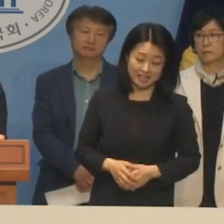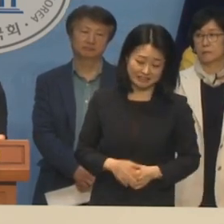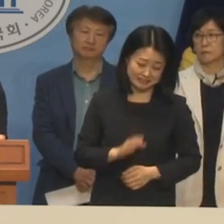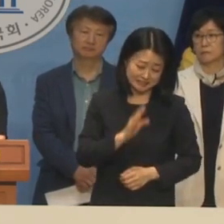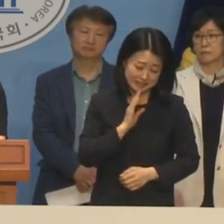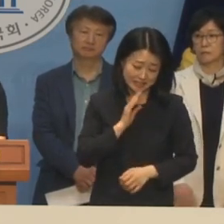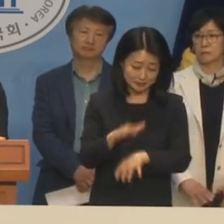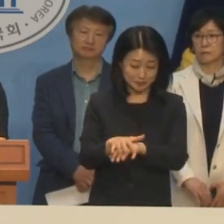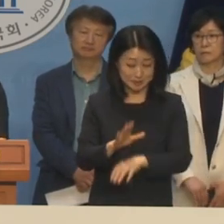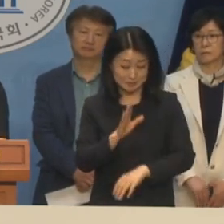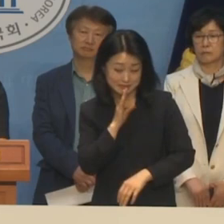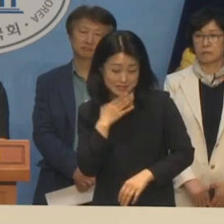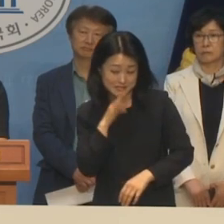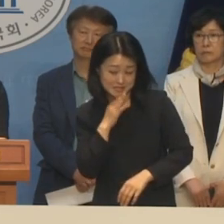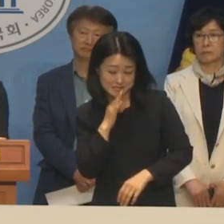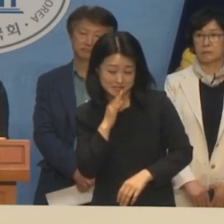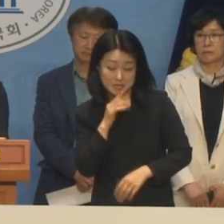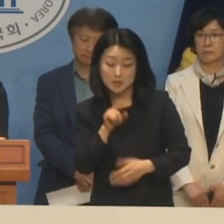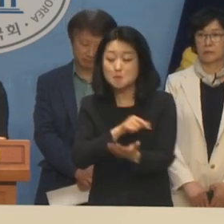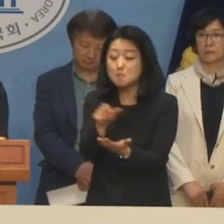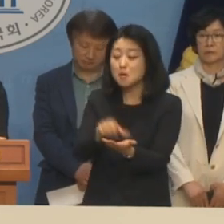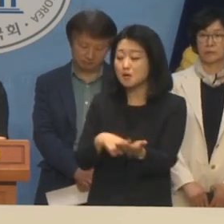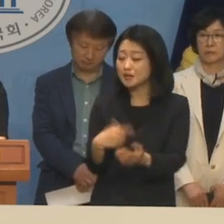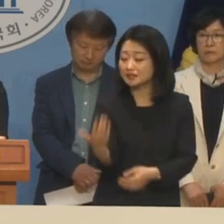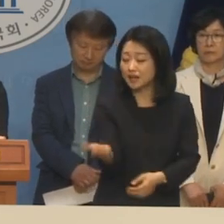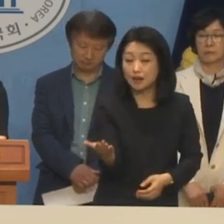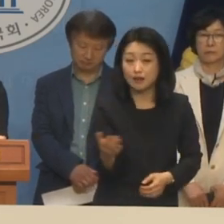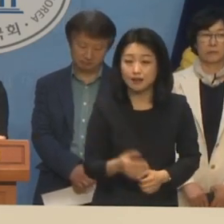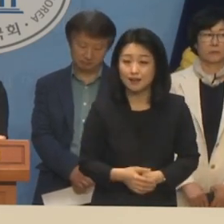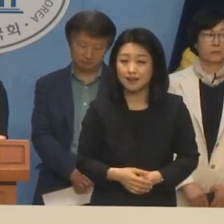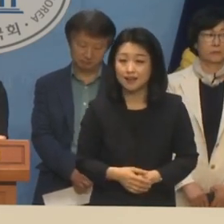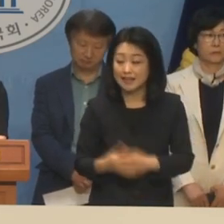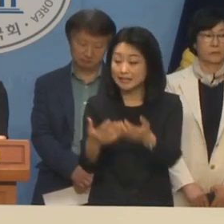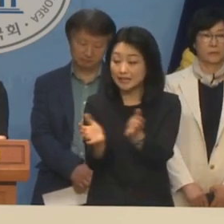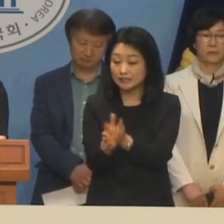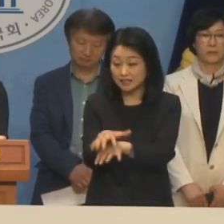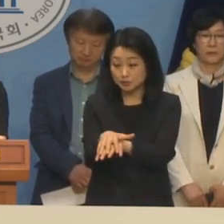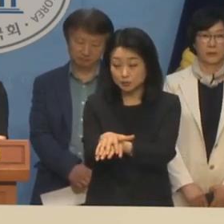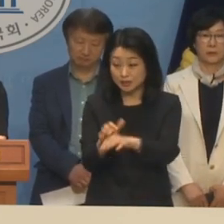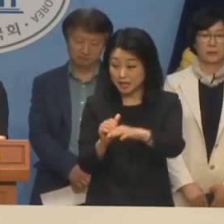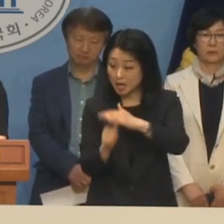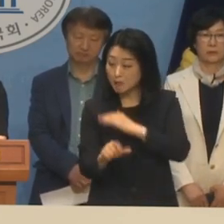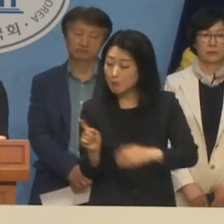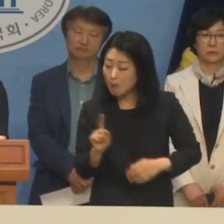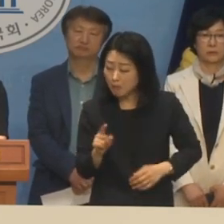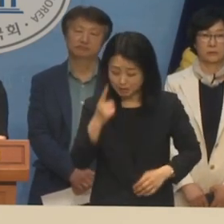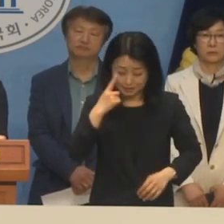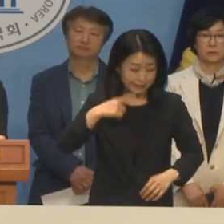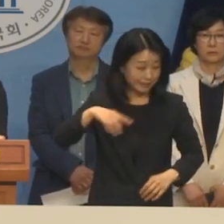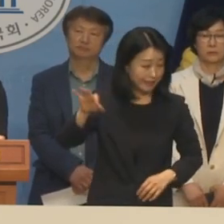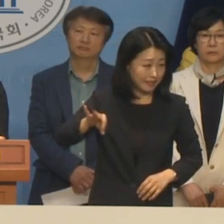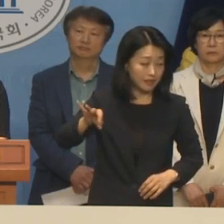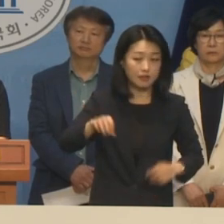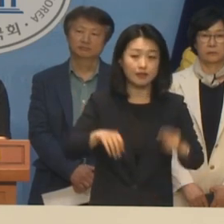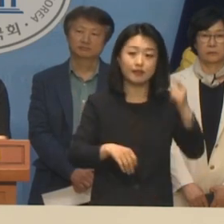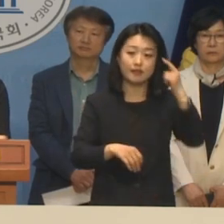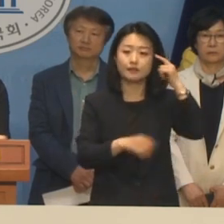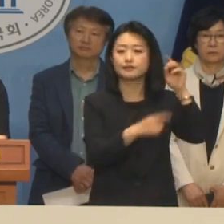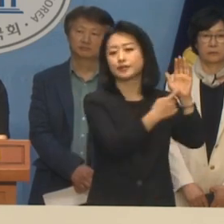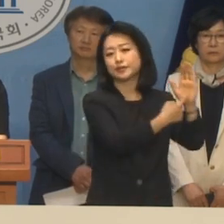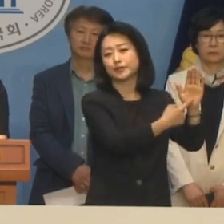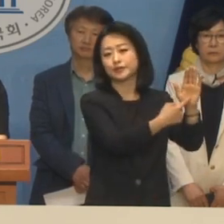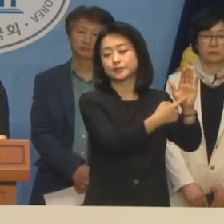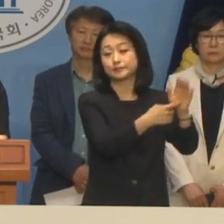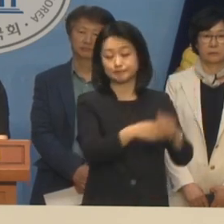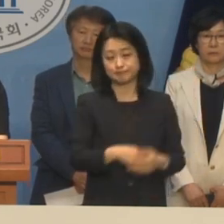그렇게 구성된 게 맞냐 명단을 요구하기도 하고 단체로서의 대표성을 부인하기도 했습니다.